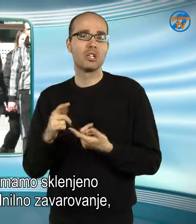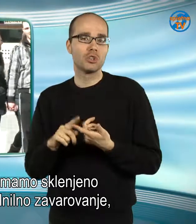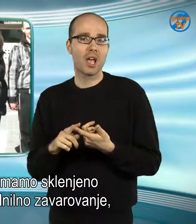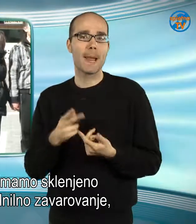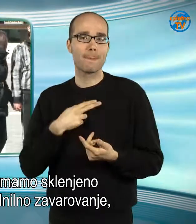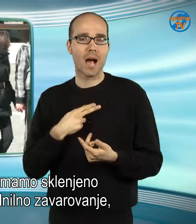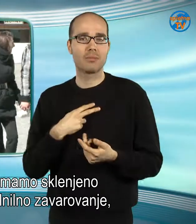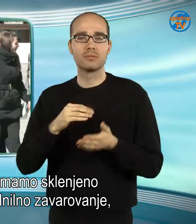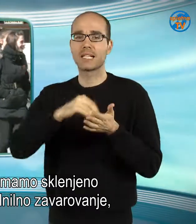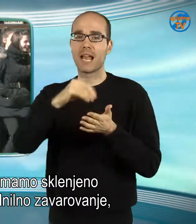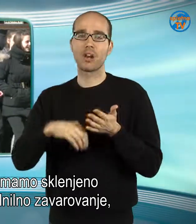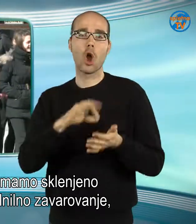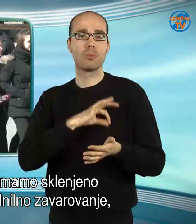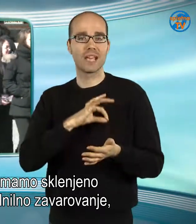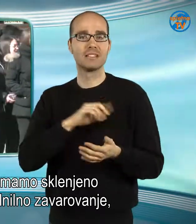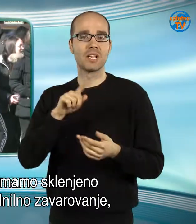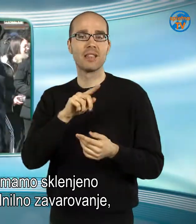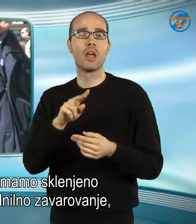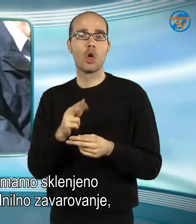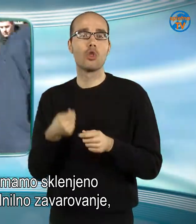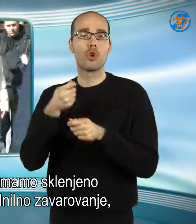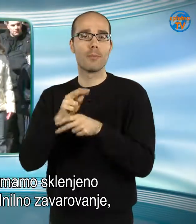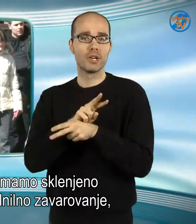Idealno je, če imamo sklenjeno obvezno in